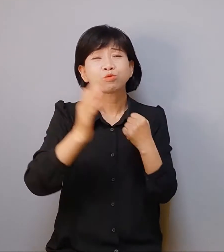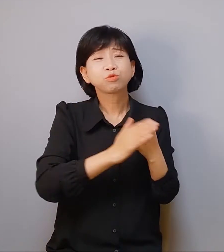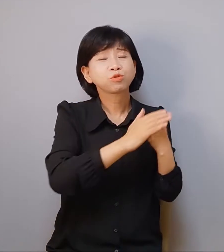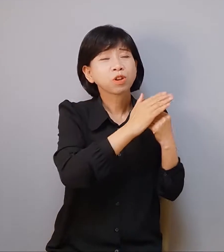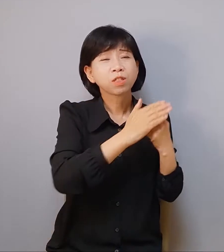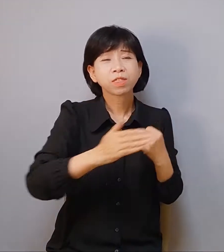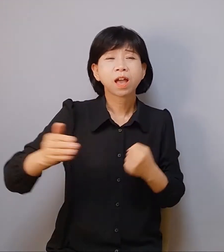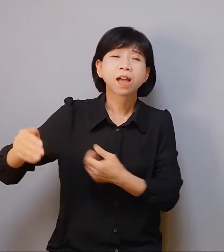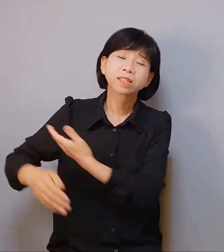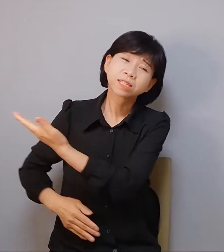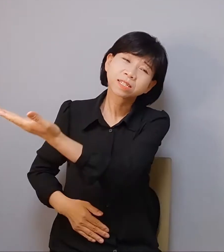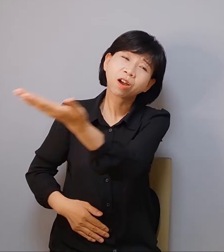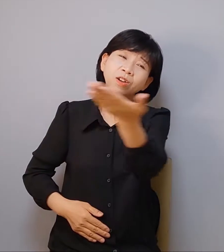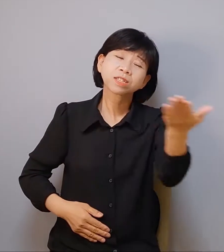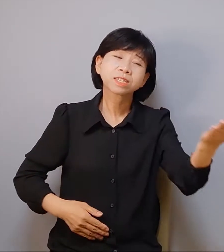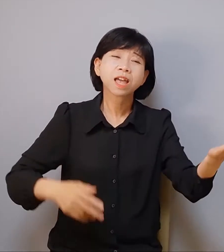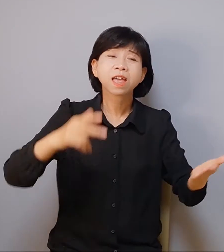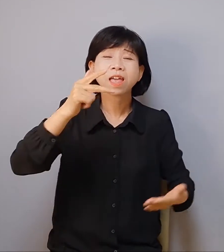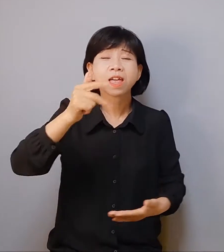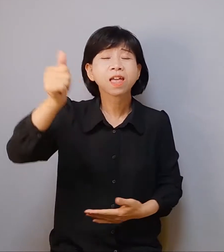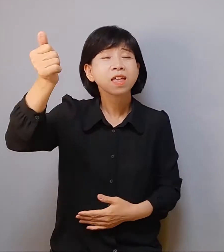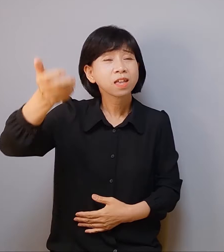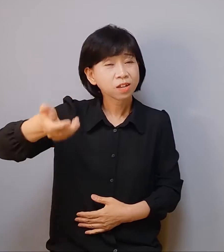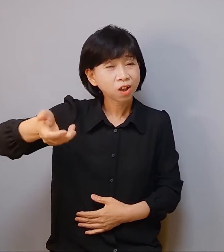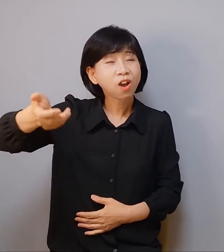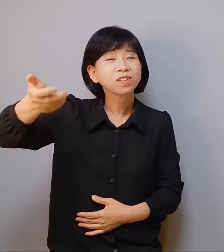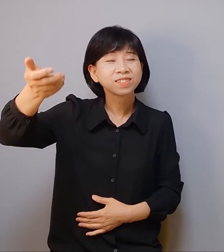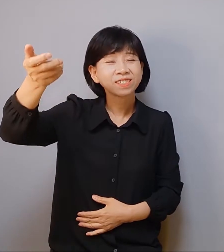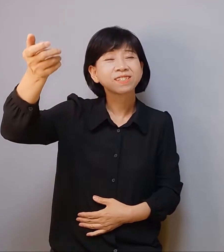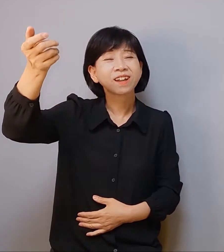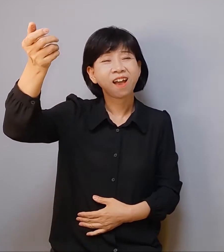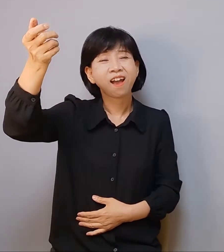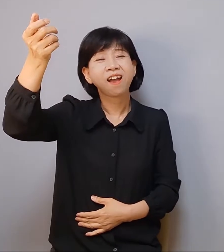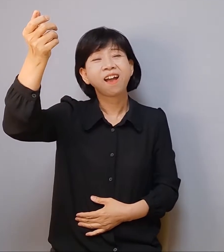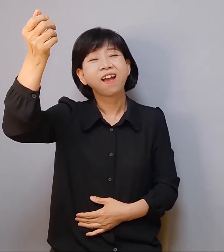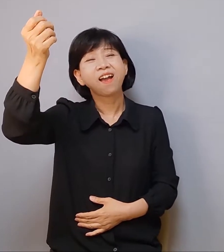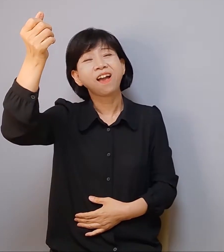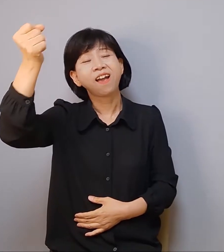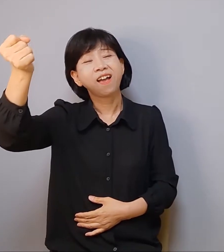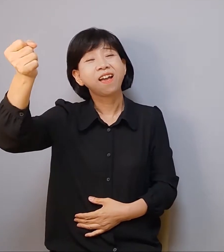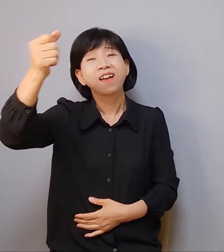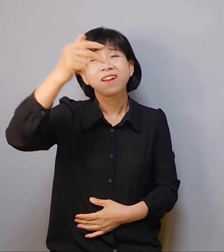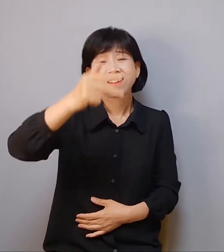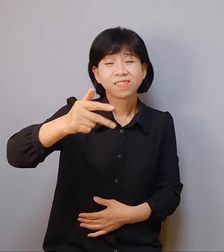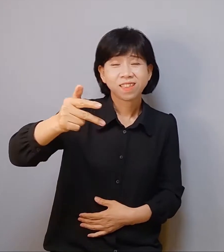지명하여 불렀나니 너는 내 것이라,